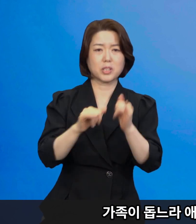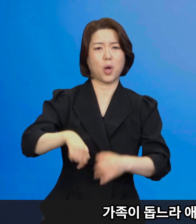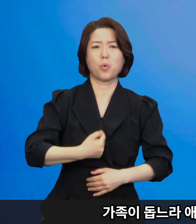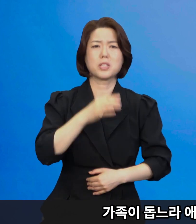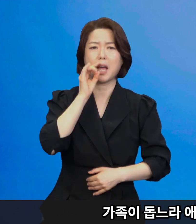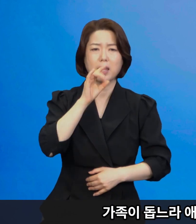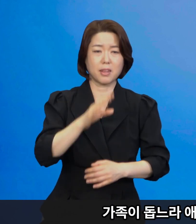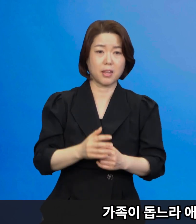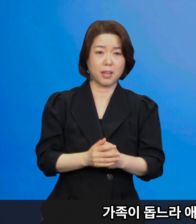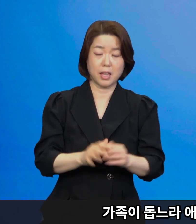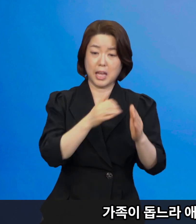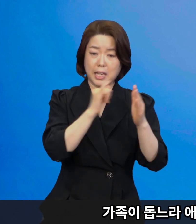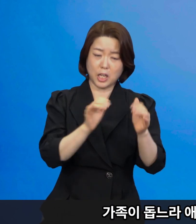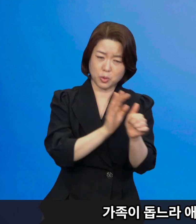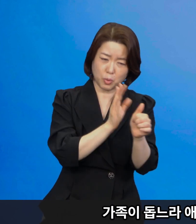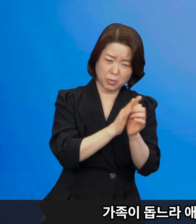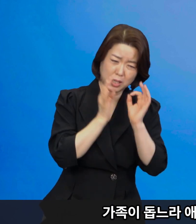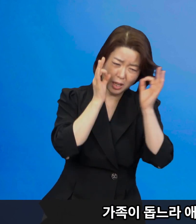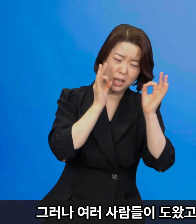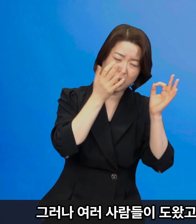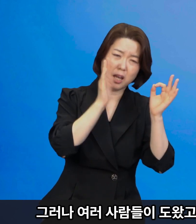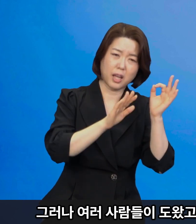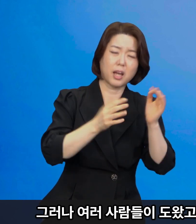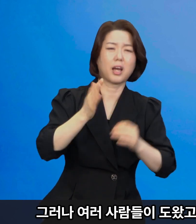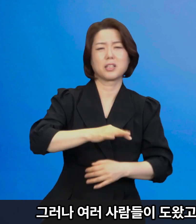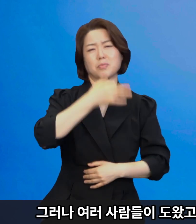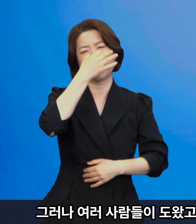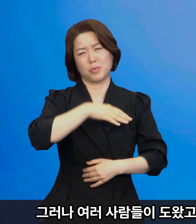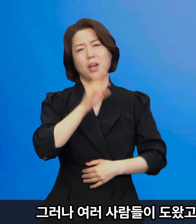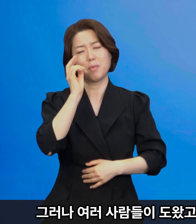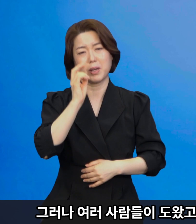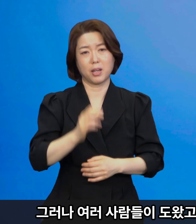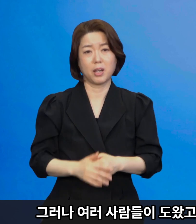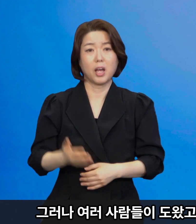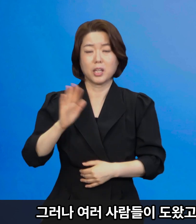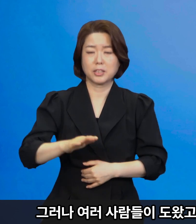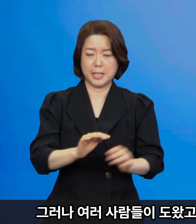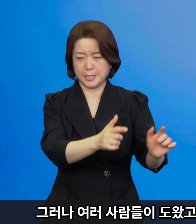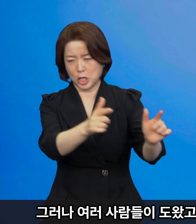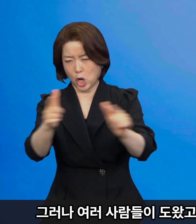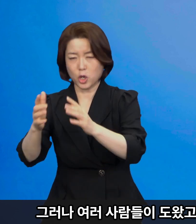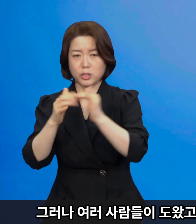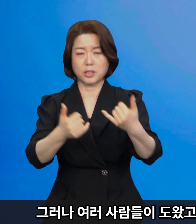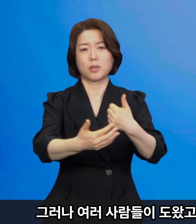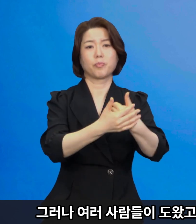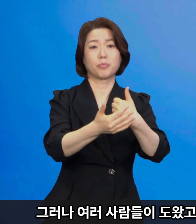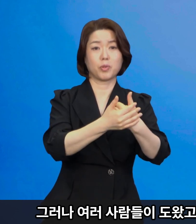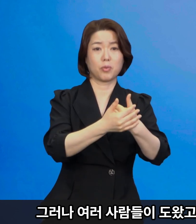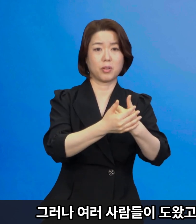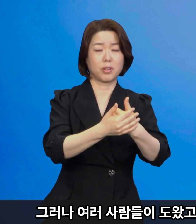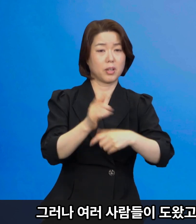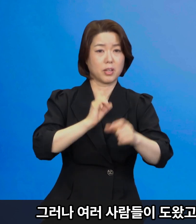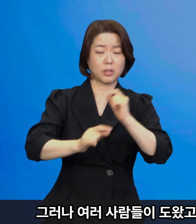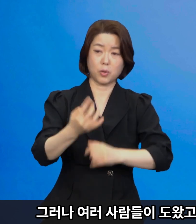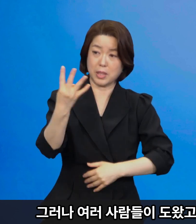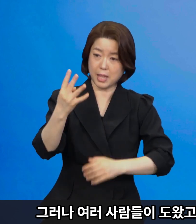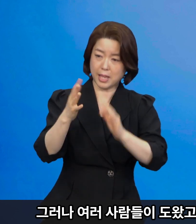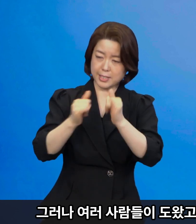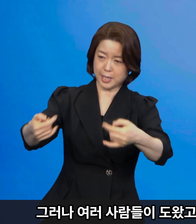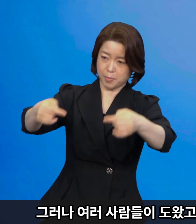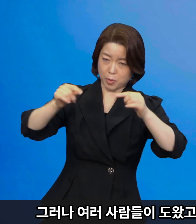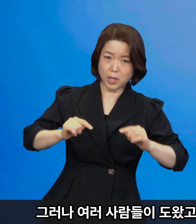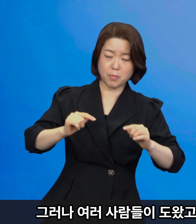가족이 돕느라 애썼겠지만 힘들었습니다. 그러나 여러 사람들이 도왔고 급기야 네 사람이